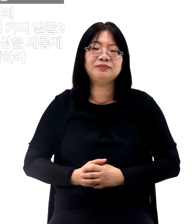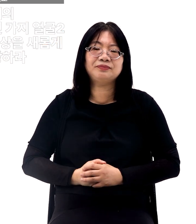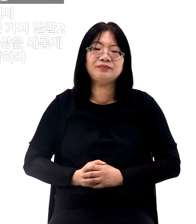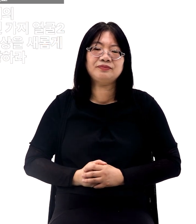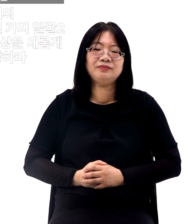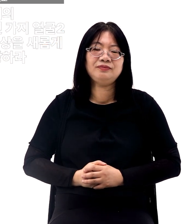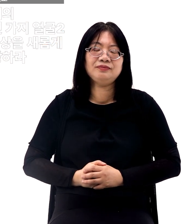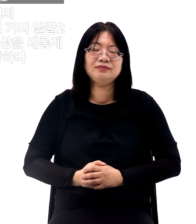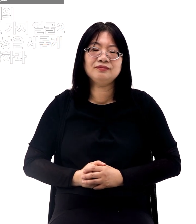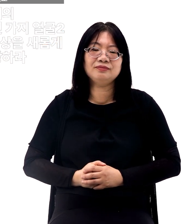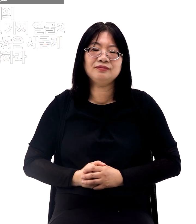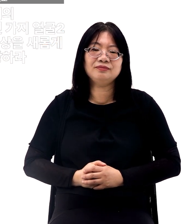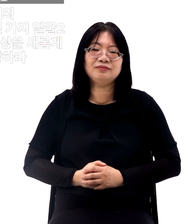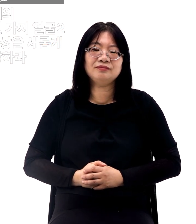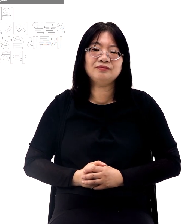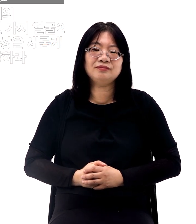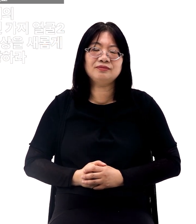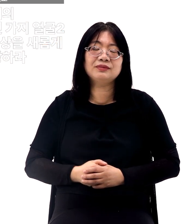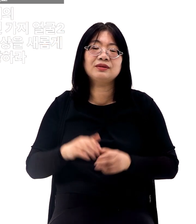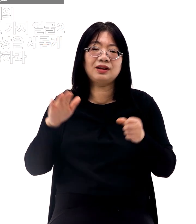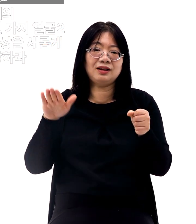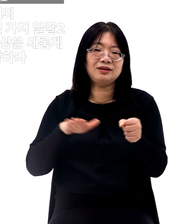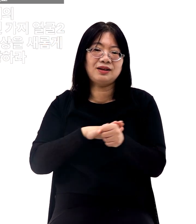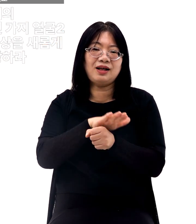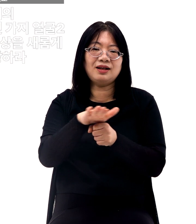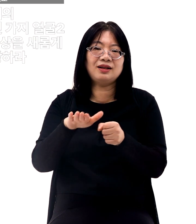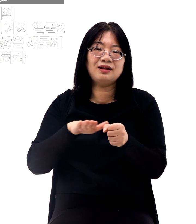느끼네. 사랑과 진리에